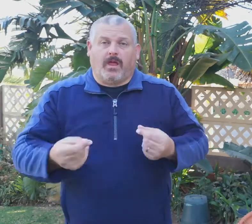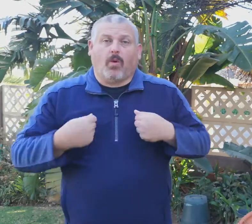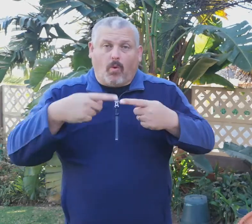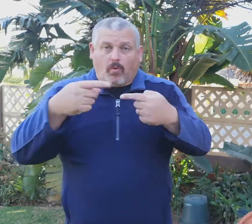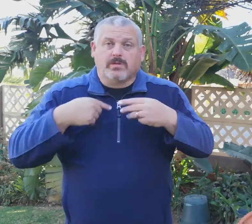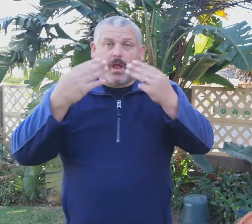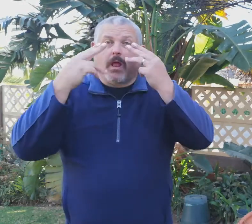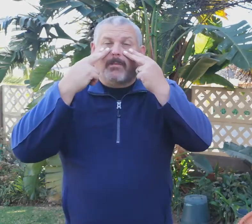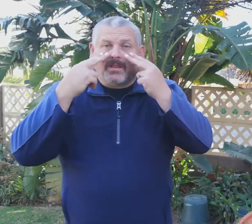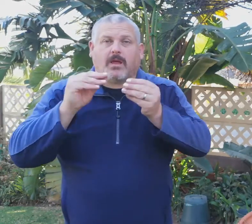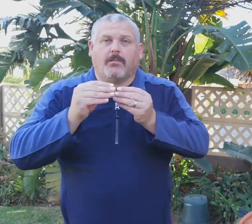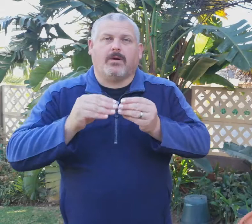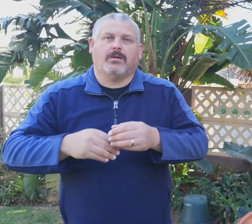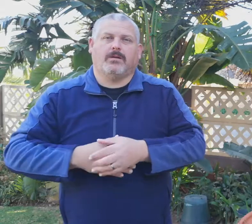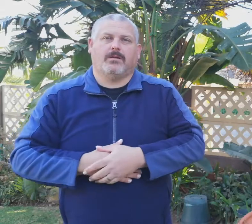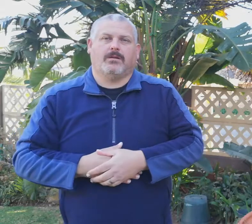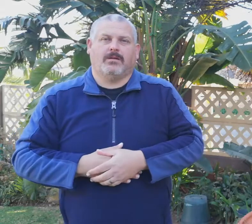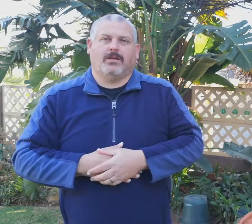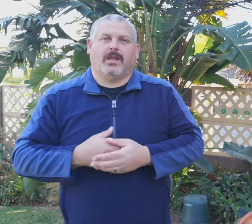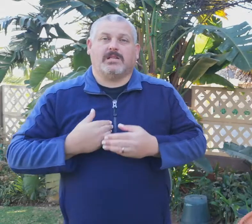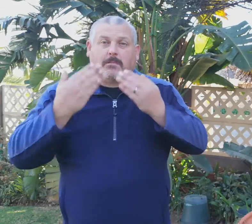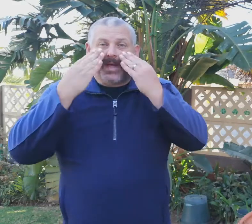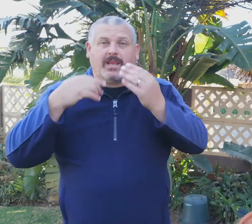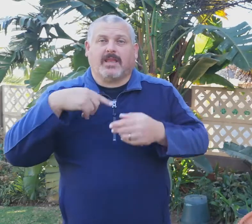The world. It's old. Wonderful. It's blind.